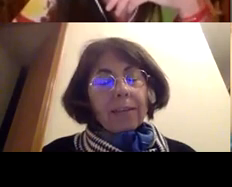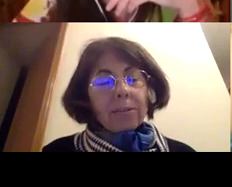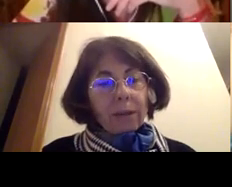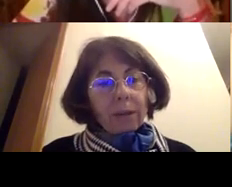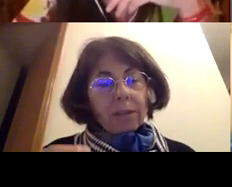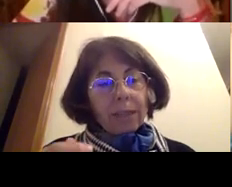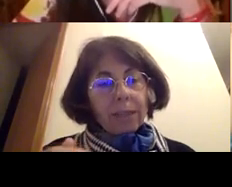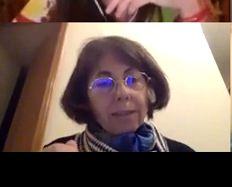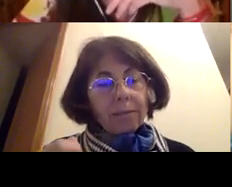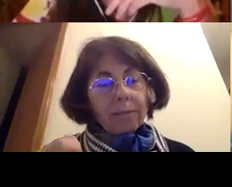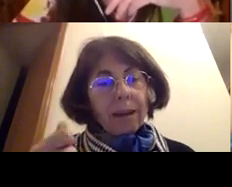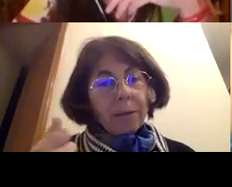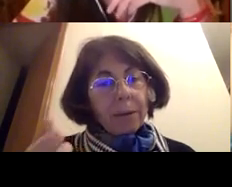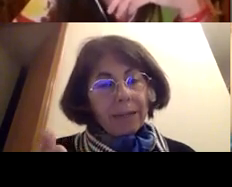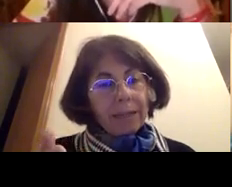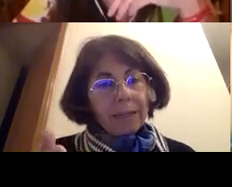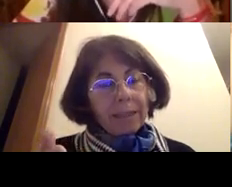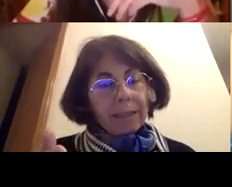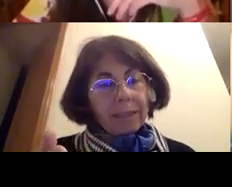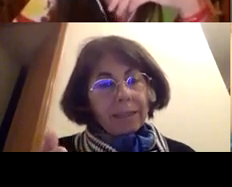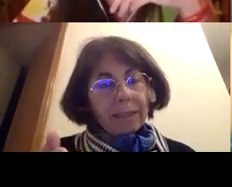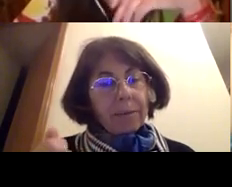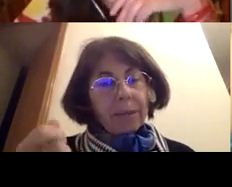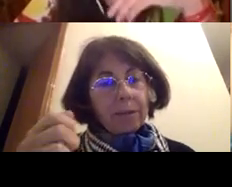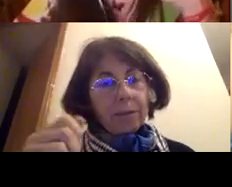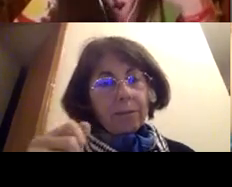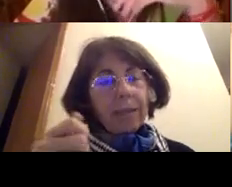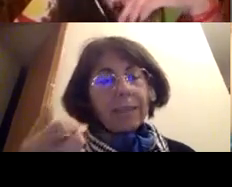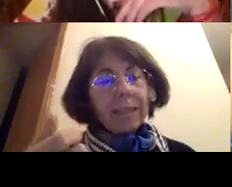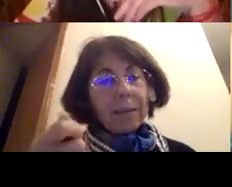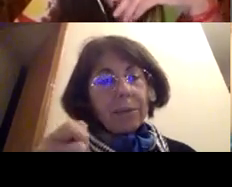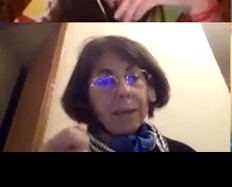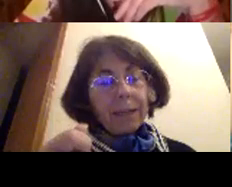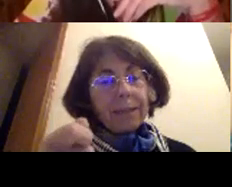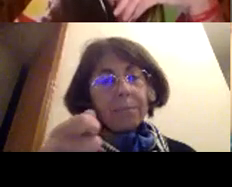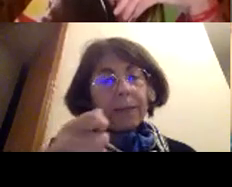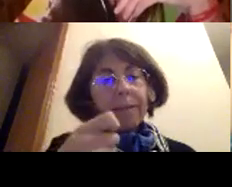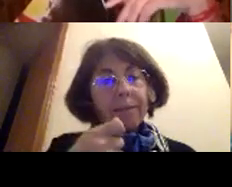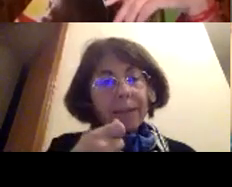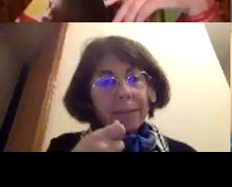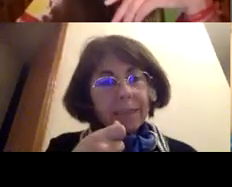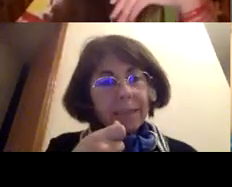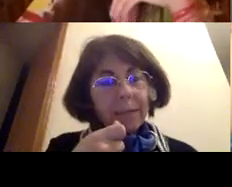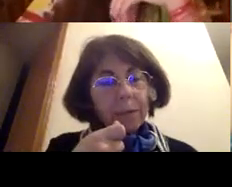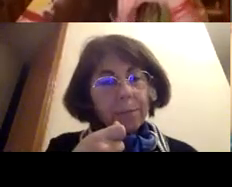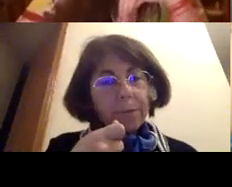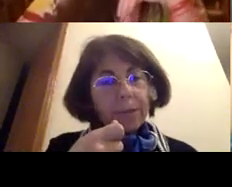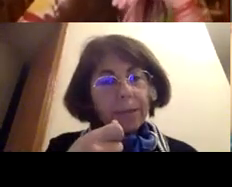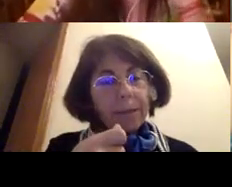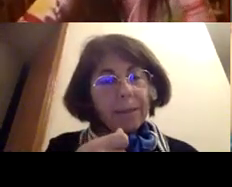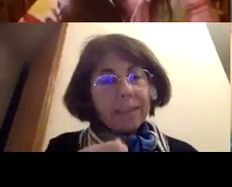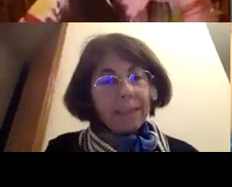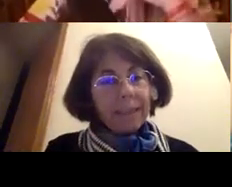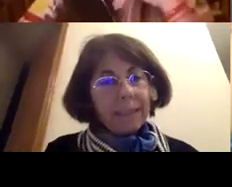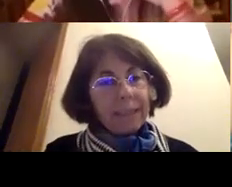Y eso es cuando se hace vía manual. Digamos que la seña manual para verbal es más cercana al cuerpo